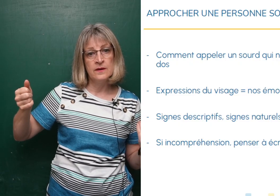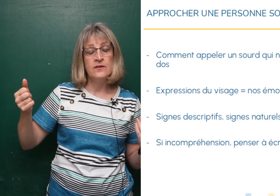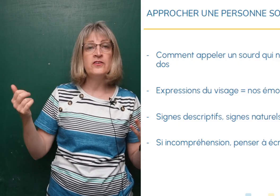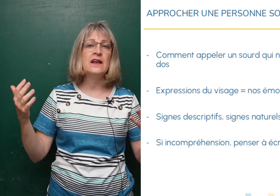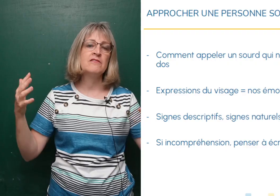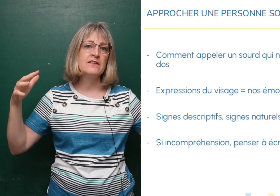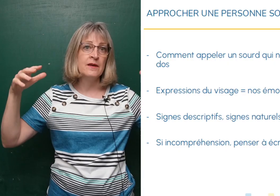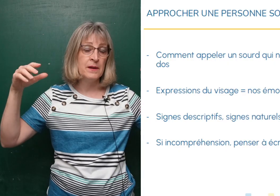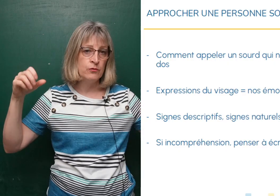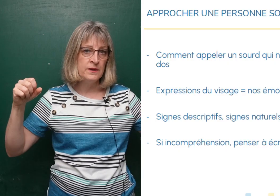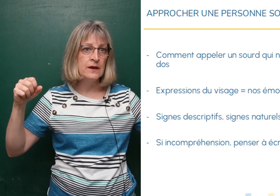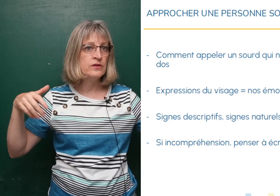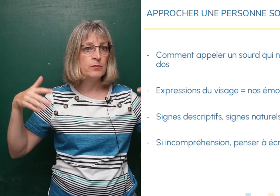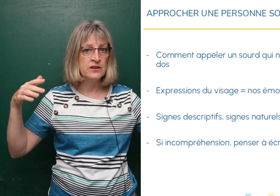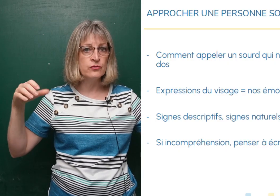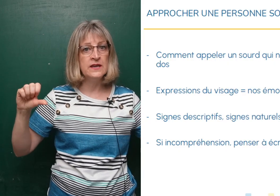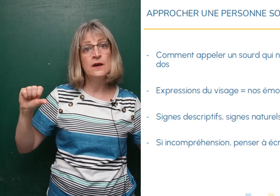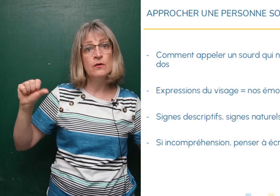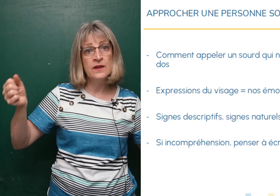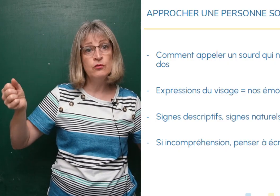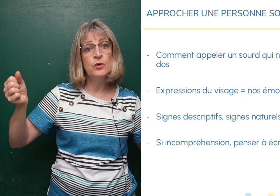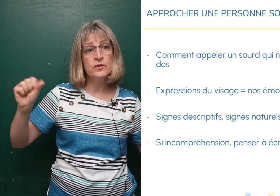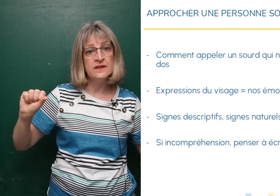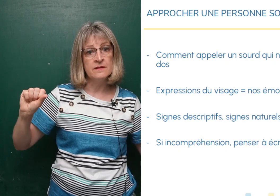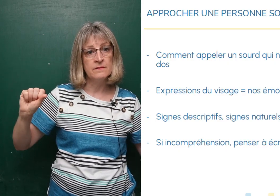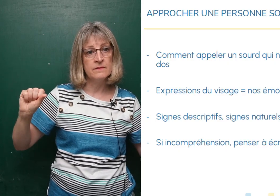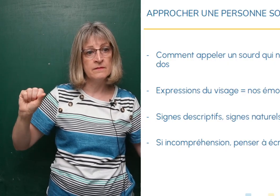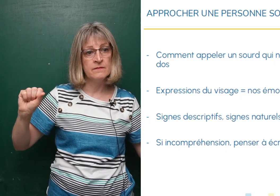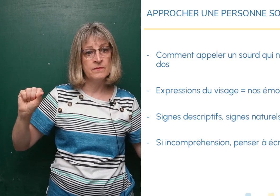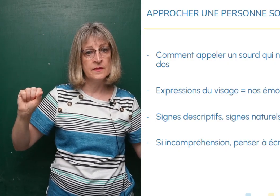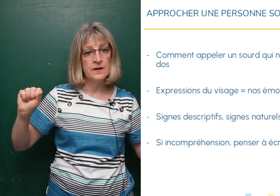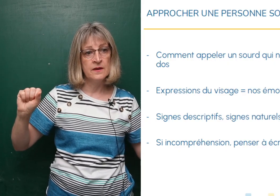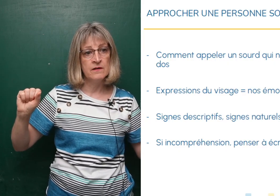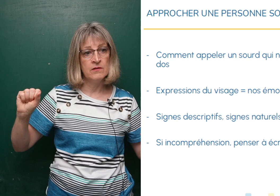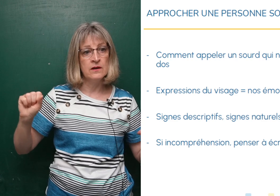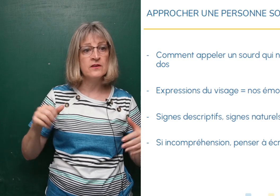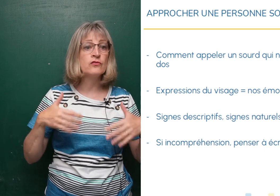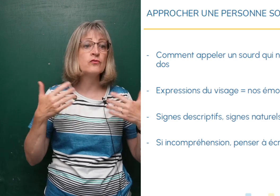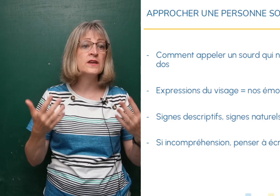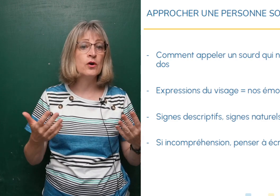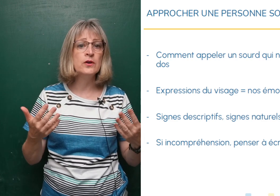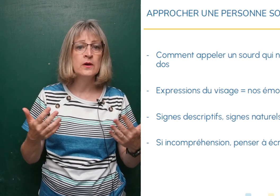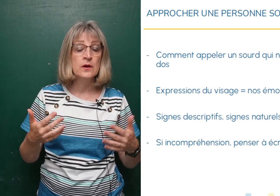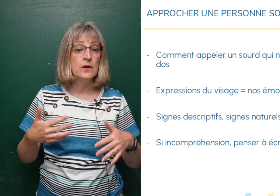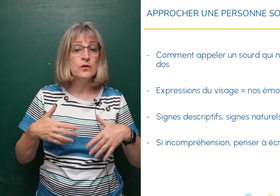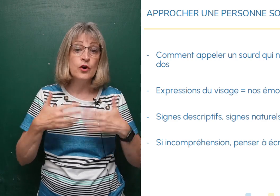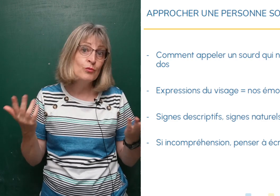Si à l'inverse, il n'y a pas de lumière, qu'on est en pleine journée, on allume, on éteint. Voilà, ça ce sont des codes dans le monde des